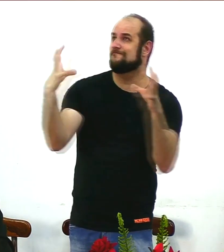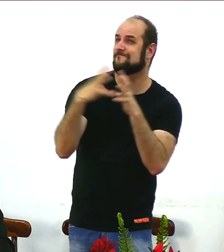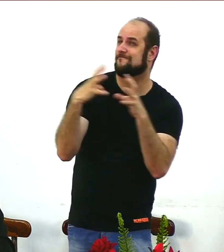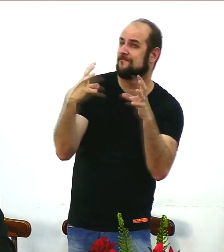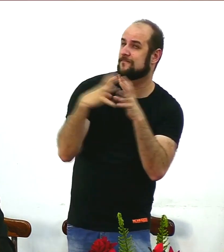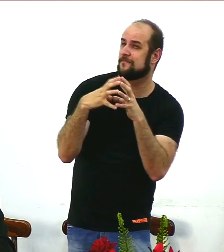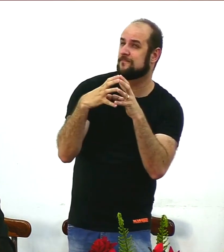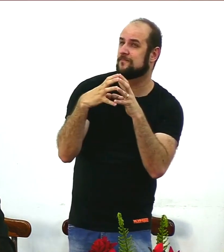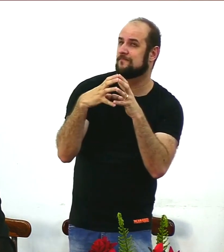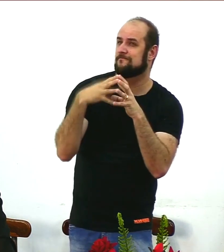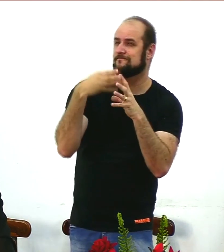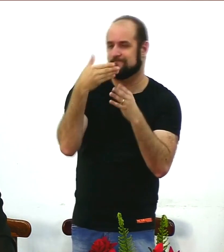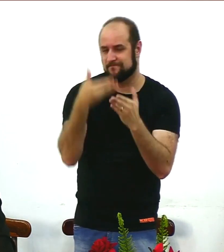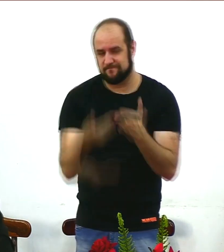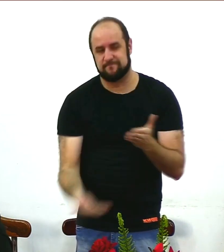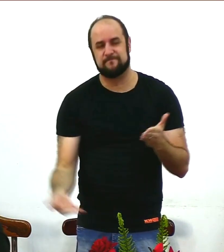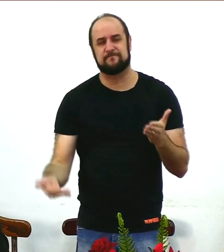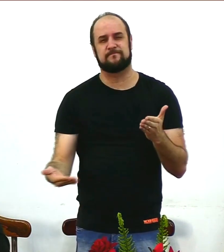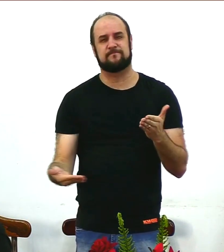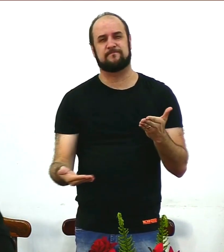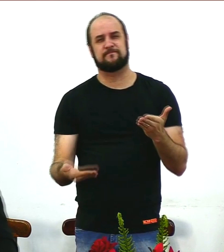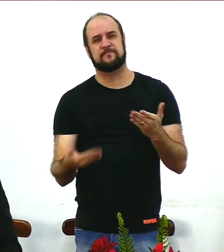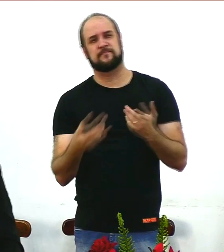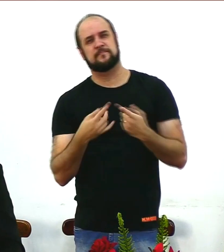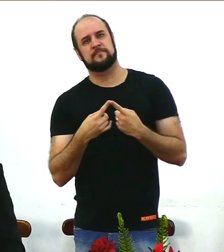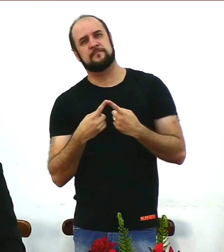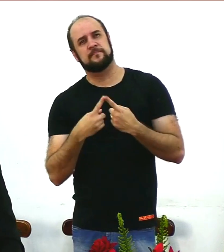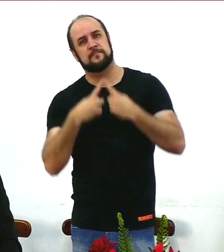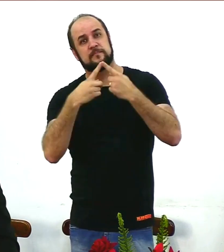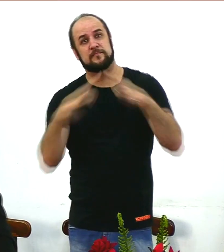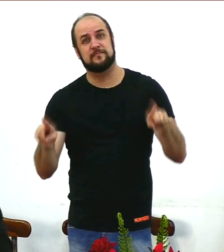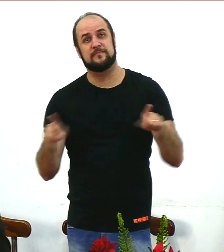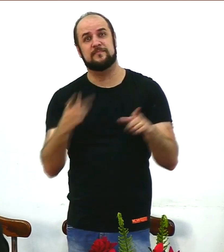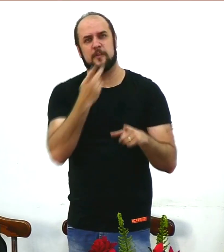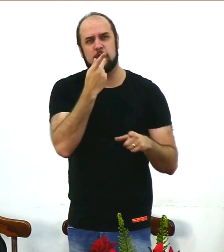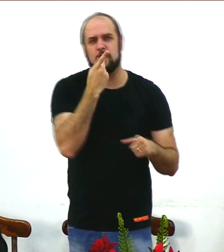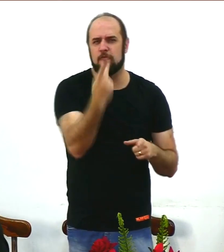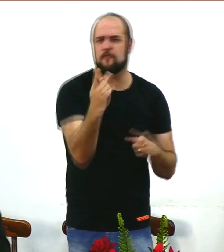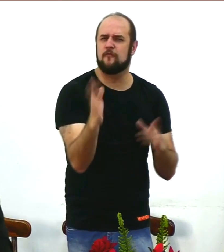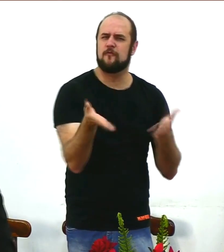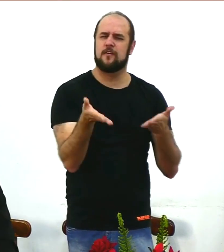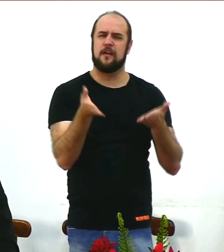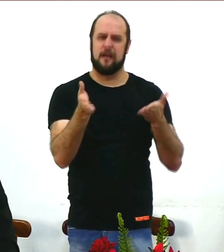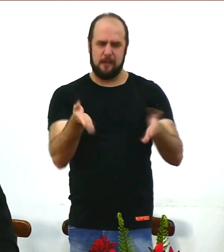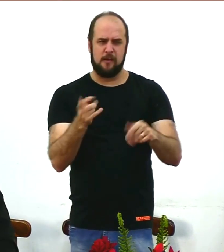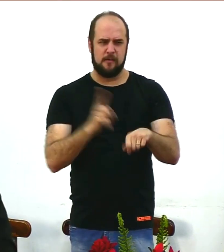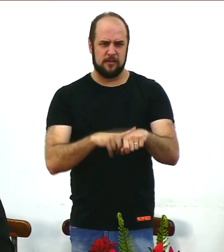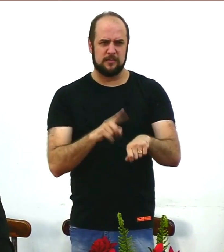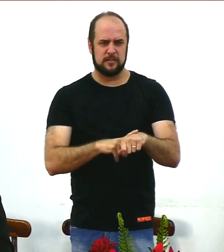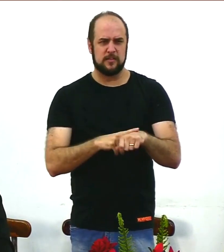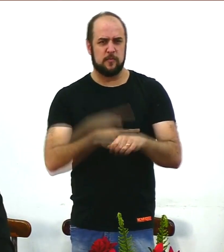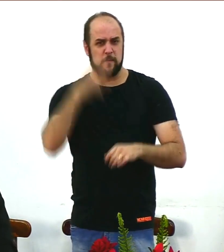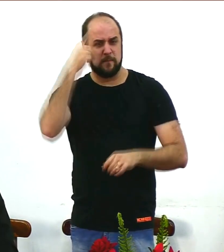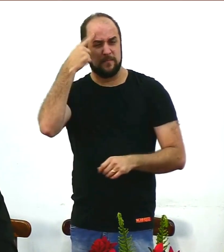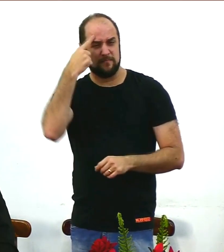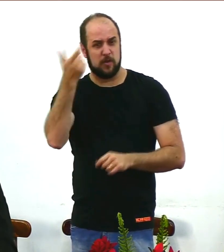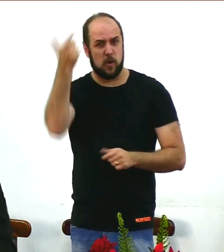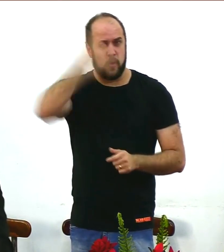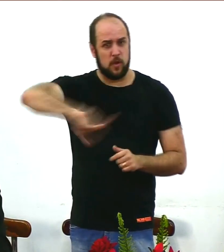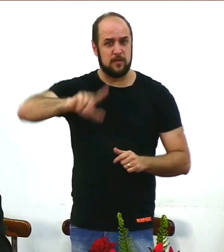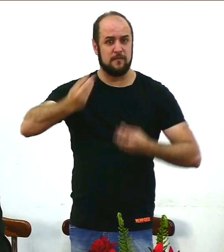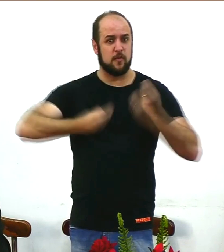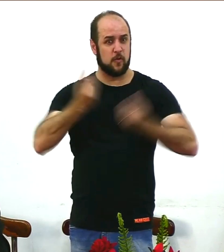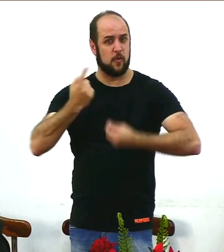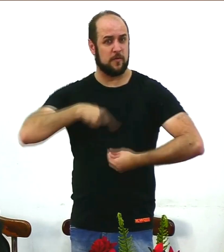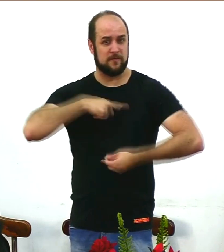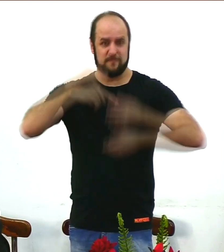Porque talvez nós não tenhamos ainda vivido isso, não dessa maneira. Eu sei que este é o momento de